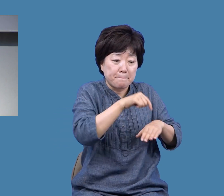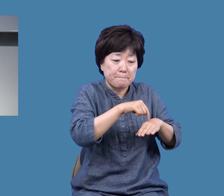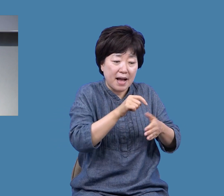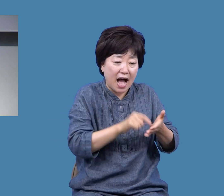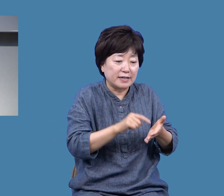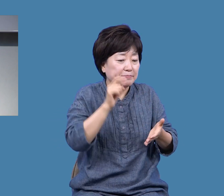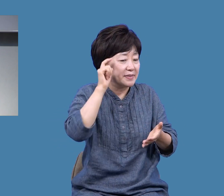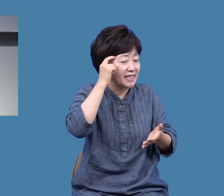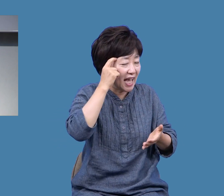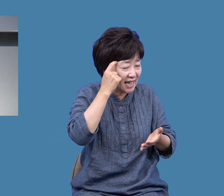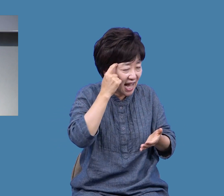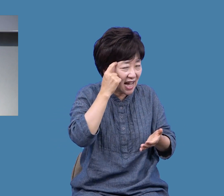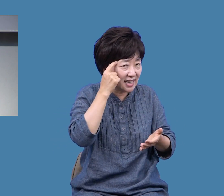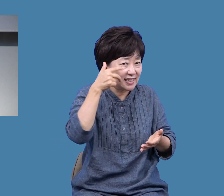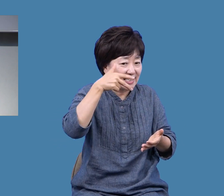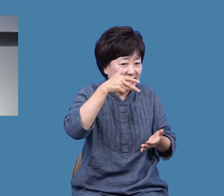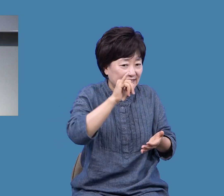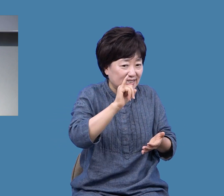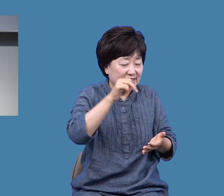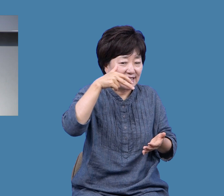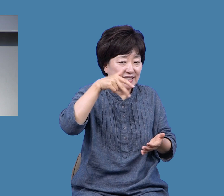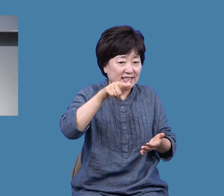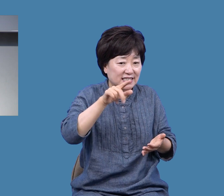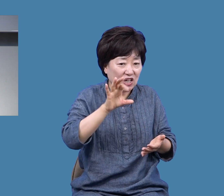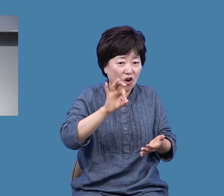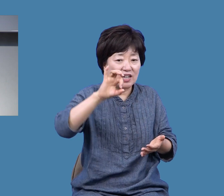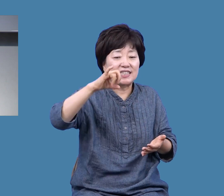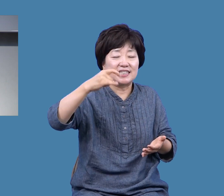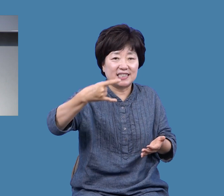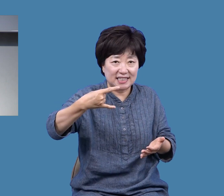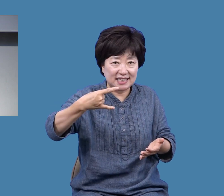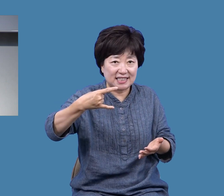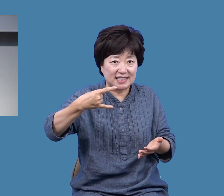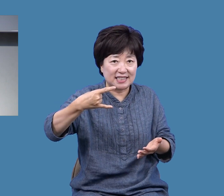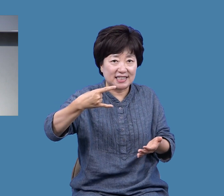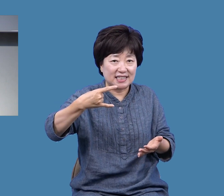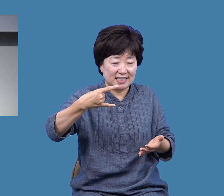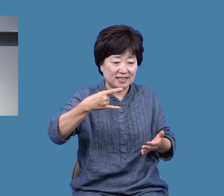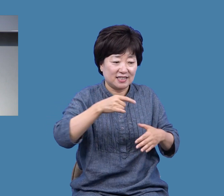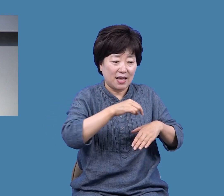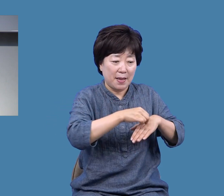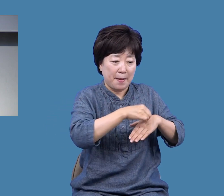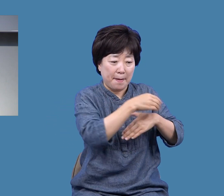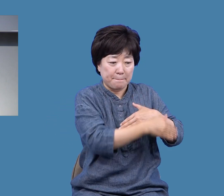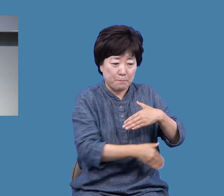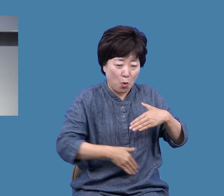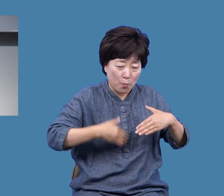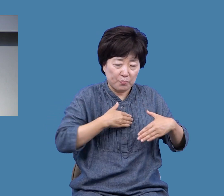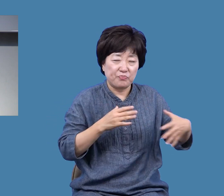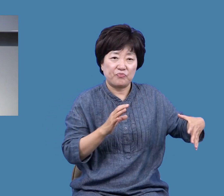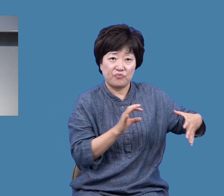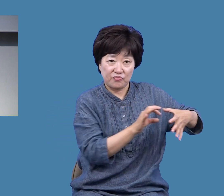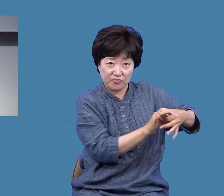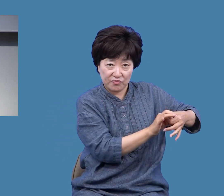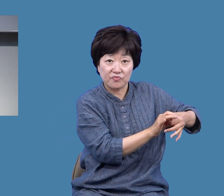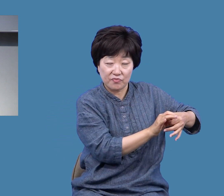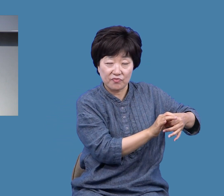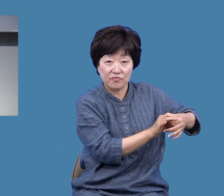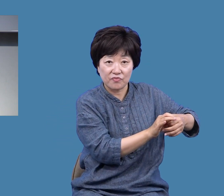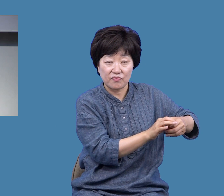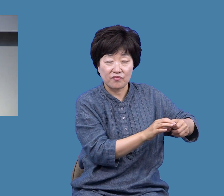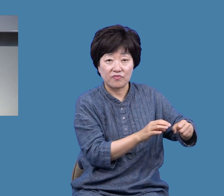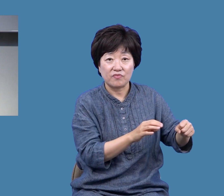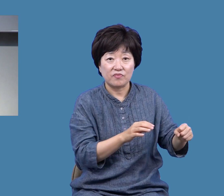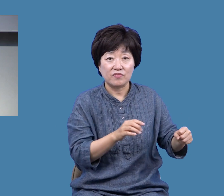생각, 지정의, 이것은 그냥 대부분 다 몸에 속한 것입니다. 자, 어쨌거나 혼과 육이라고 하는 우리의 이